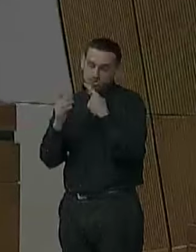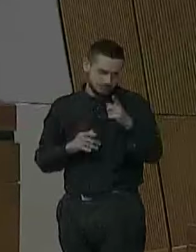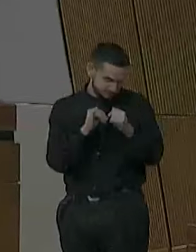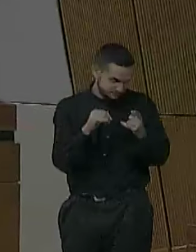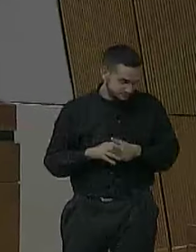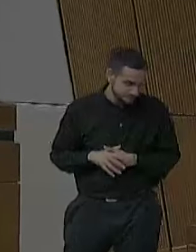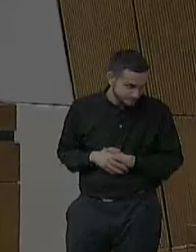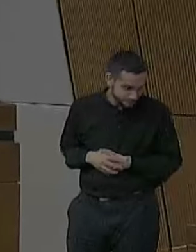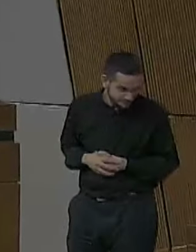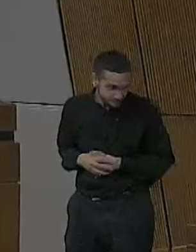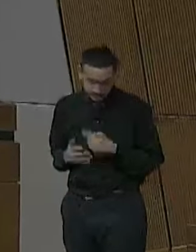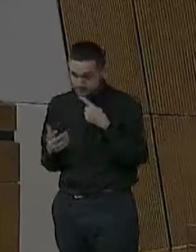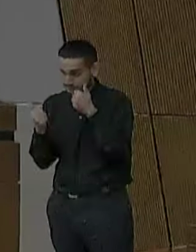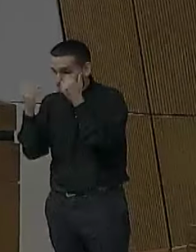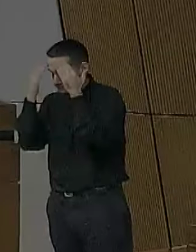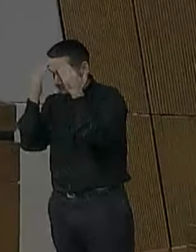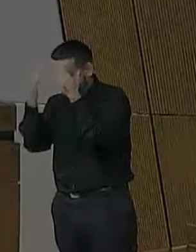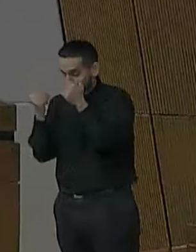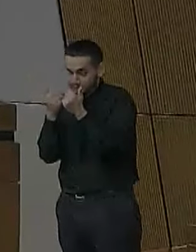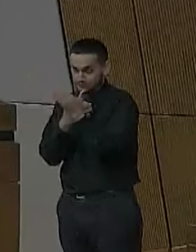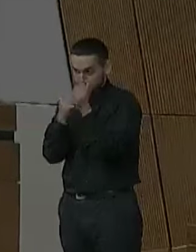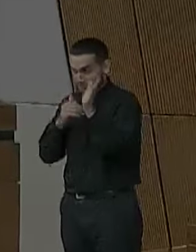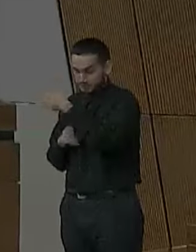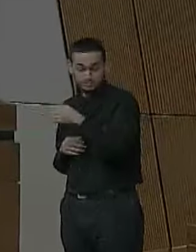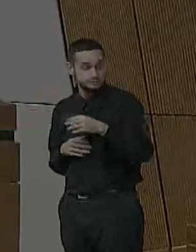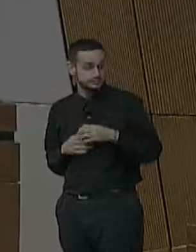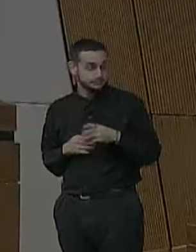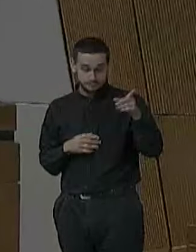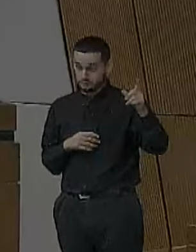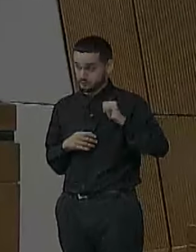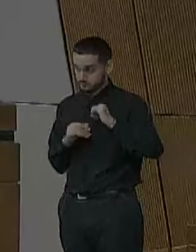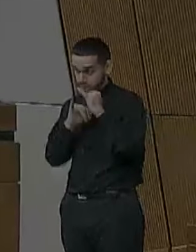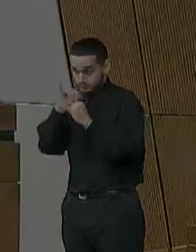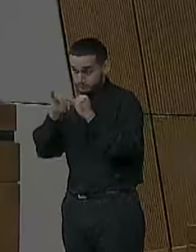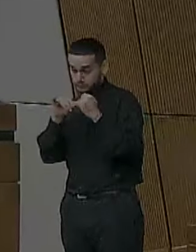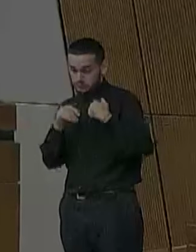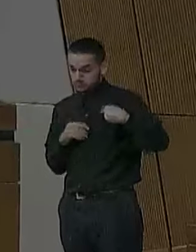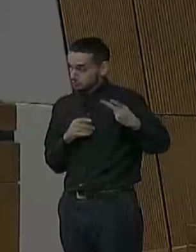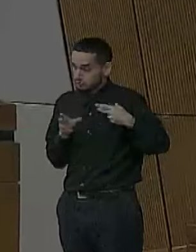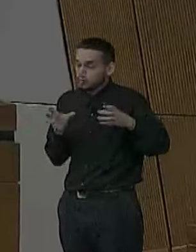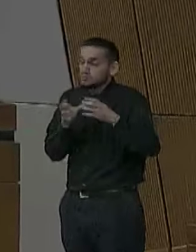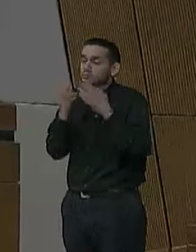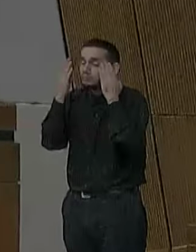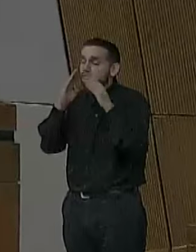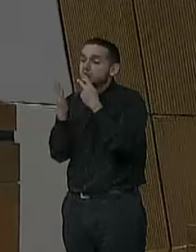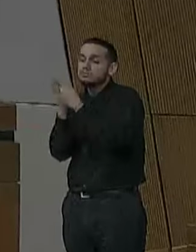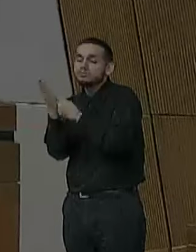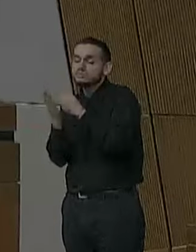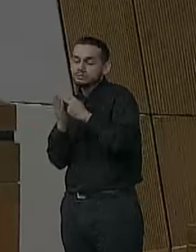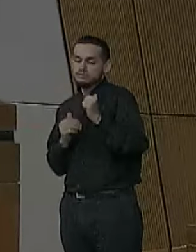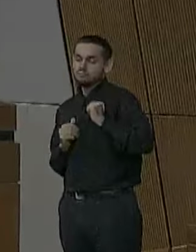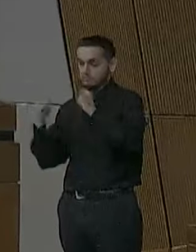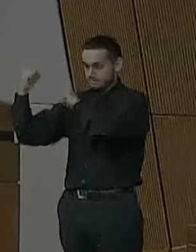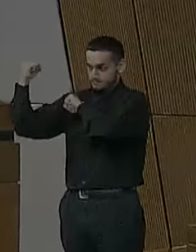Muchas gracias, muy buenos días para todos. Así como estuvo mencionando la compañera, nosotros somos parte del proyecto de Cuñán